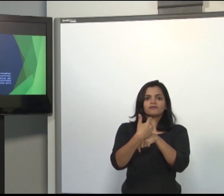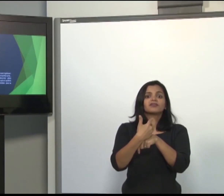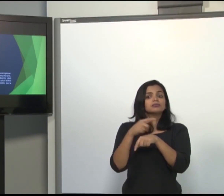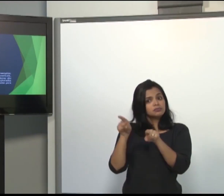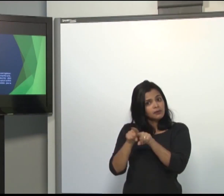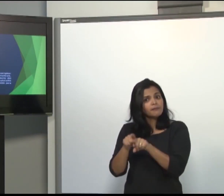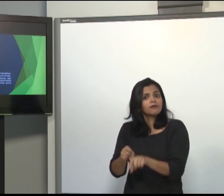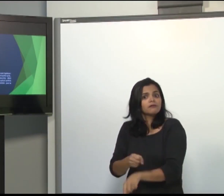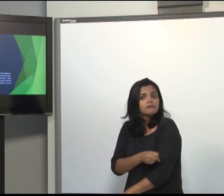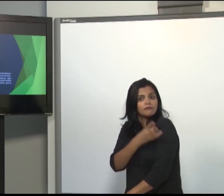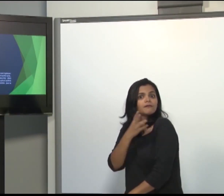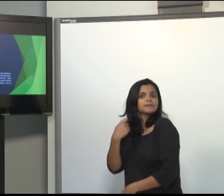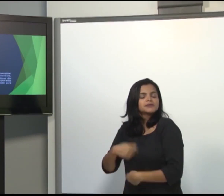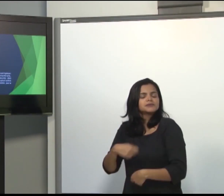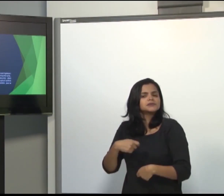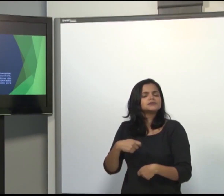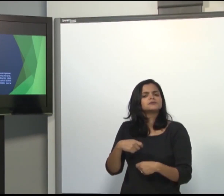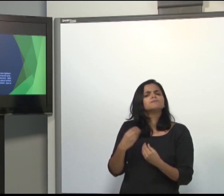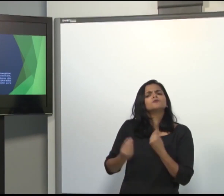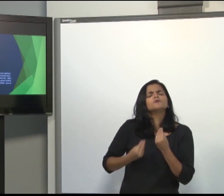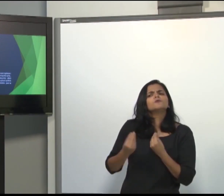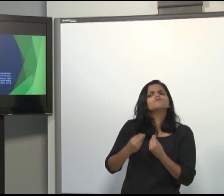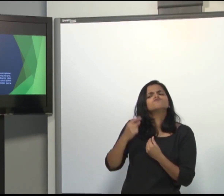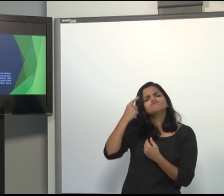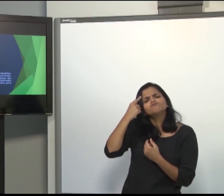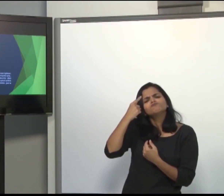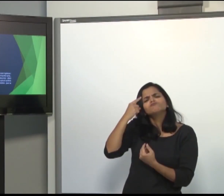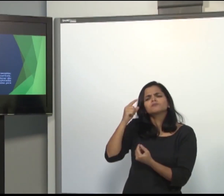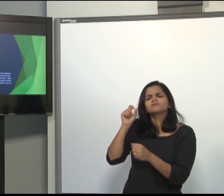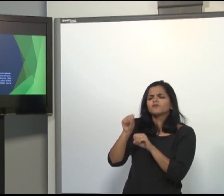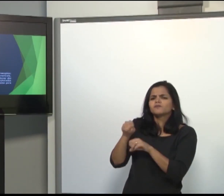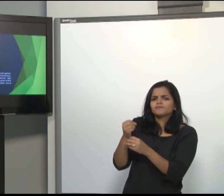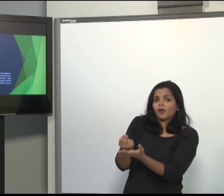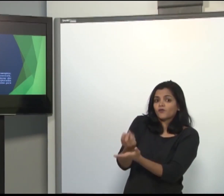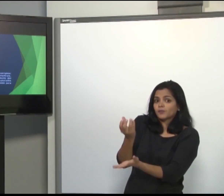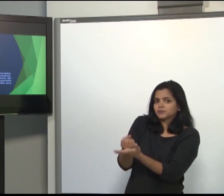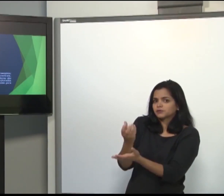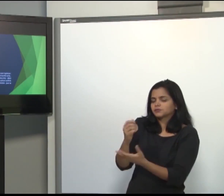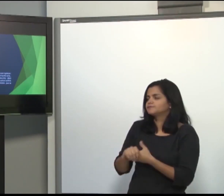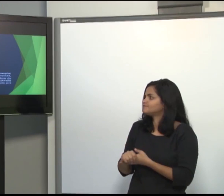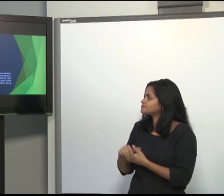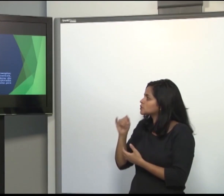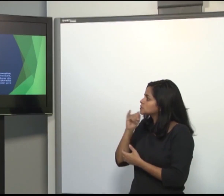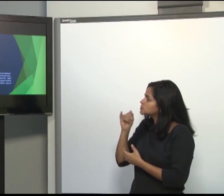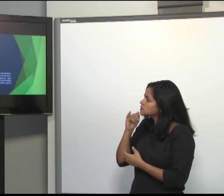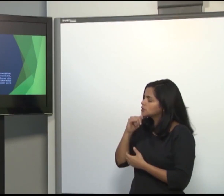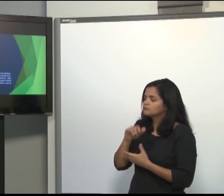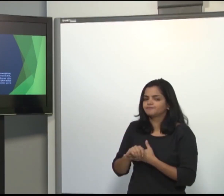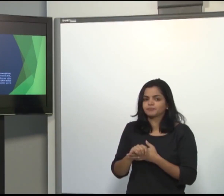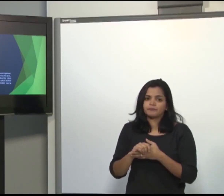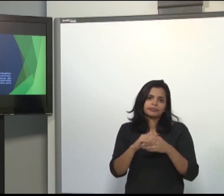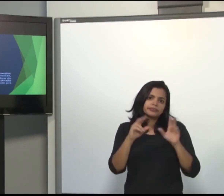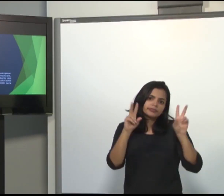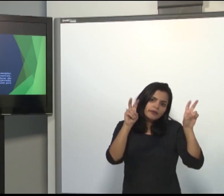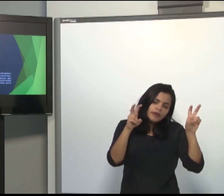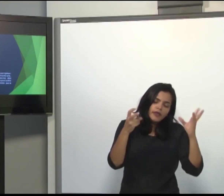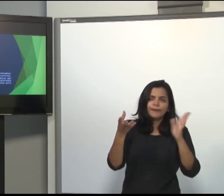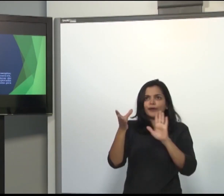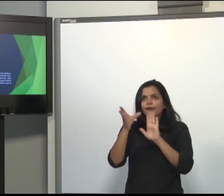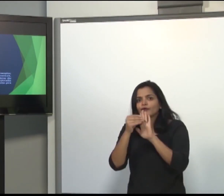Pode ser feito também filmagens em casa, assim como no Letras Libras vocês não fazem. Então, pode ser feito também no ensino fundamental,